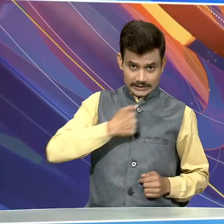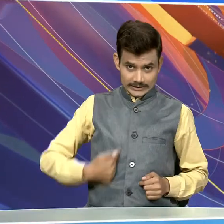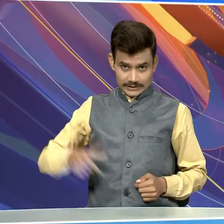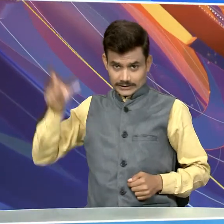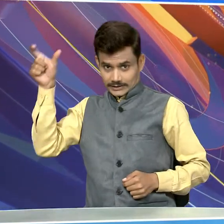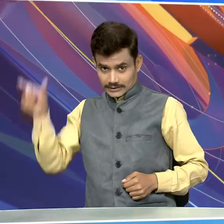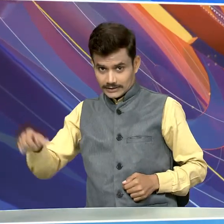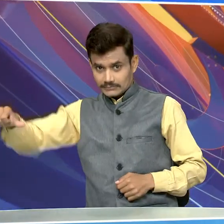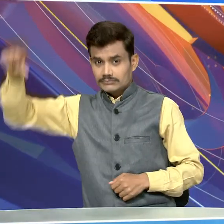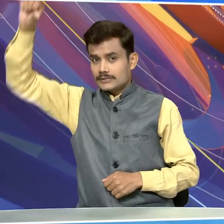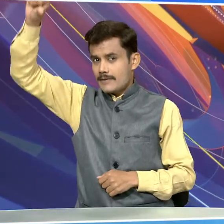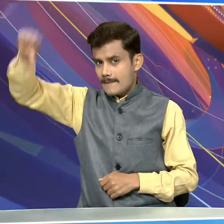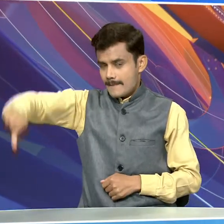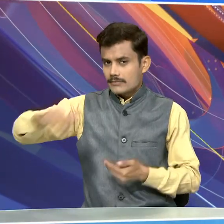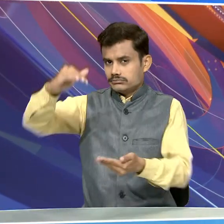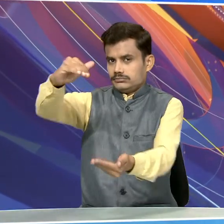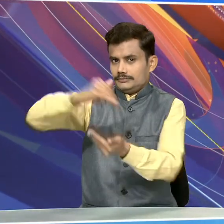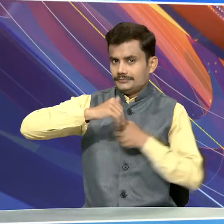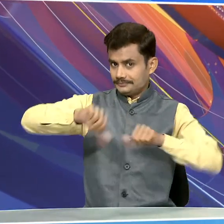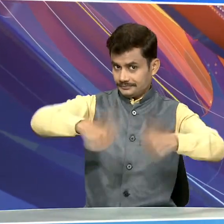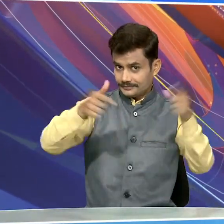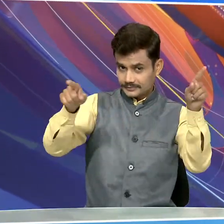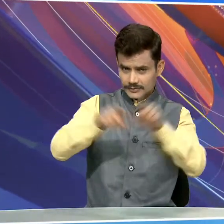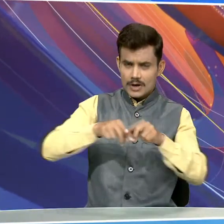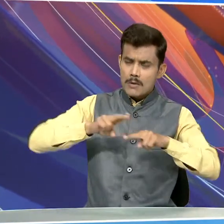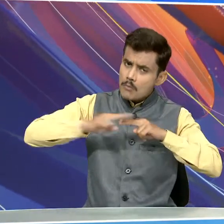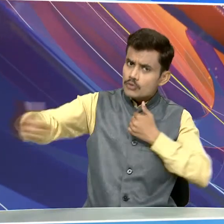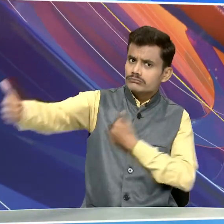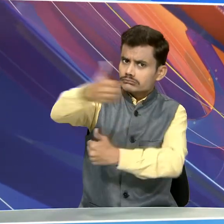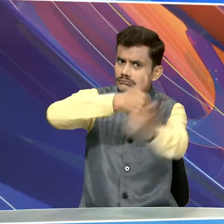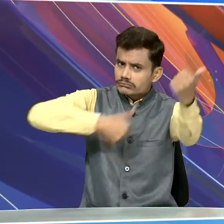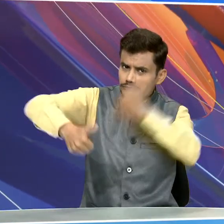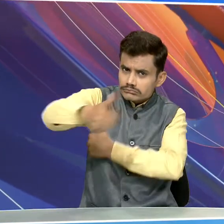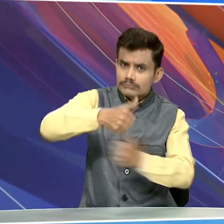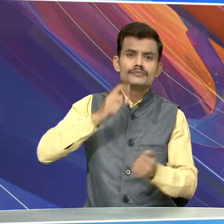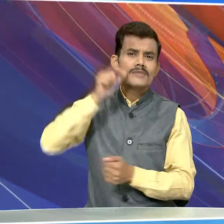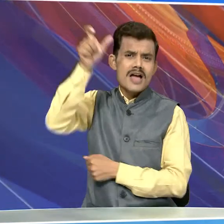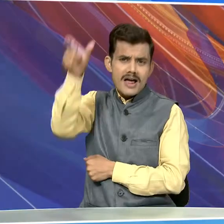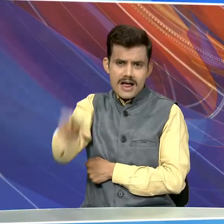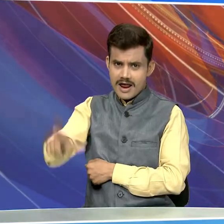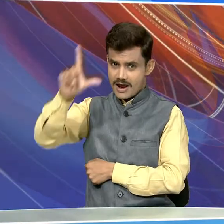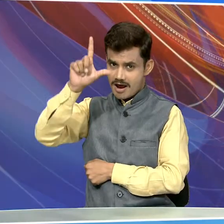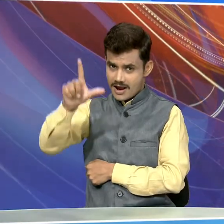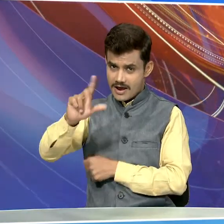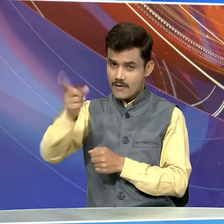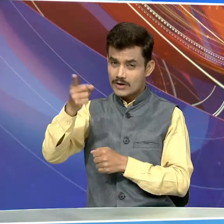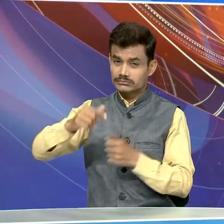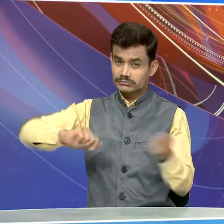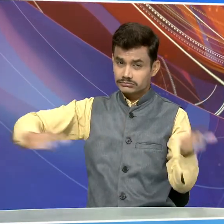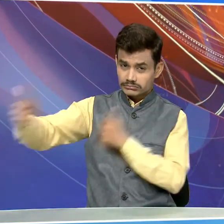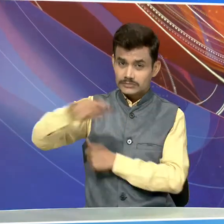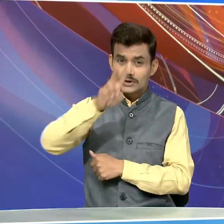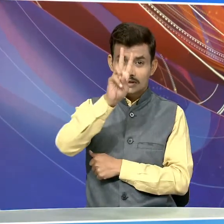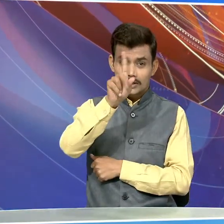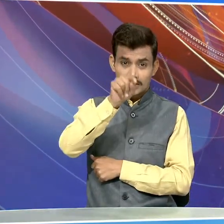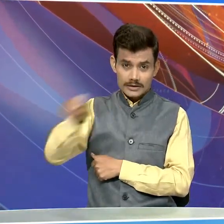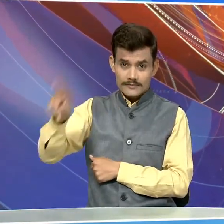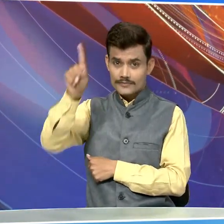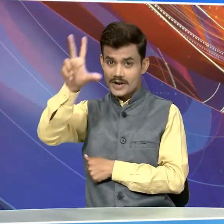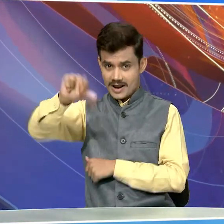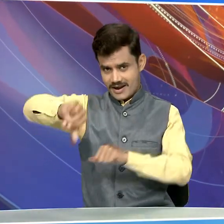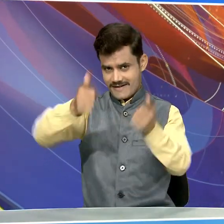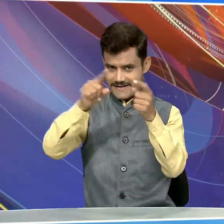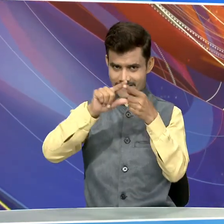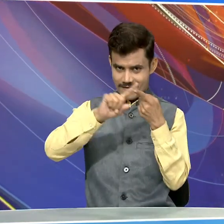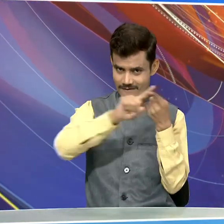शी फेंग को हराकर खिताब जीता। पूरी प्रतियोगिता में शानदार प्रदर्शन करने वाले लक्ष्य ने पहला गेम आसानी से 21-18 से